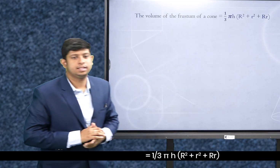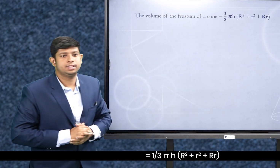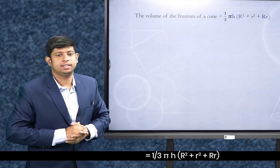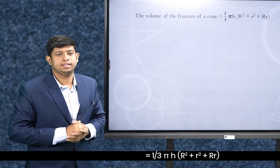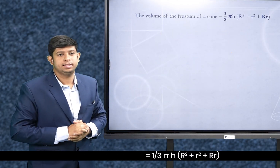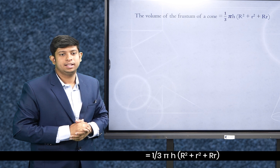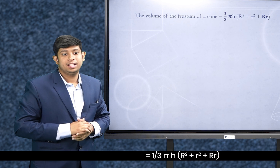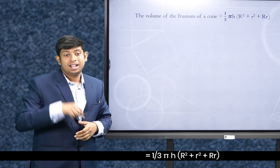அடைப்புக்குறிக்குள்.